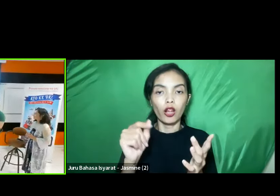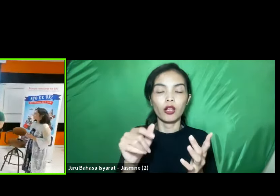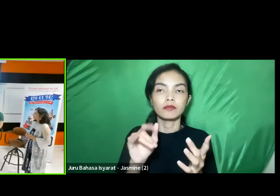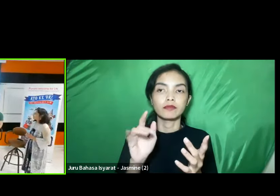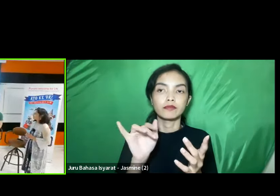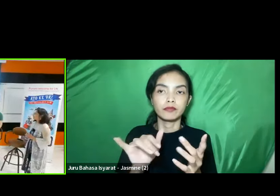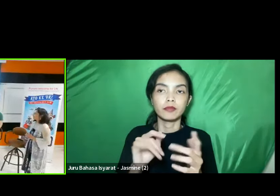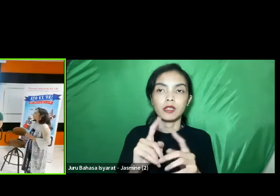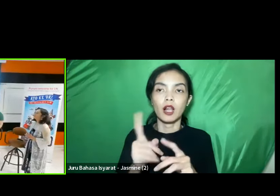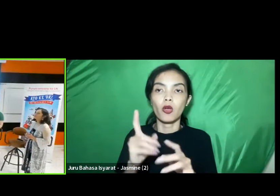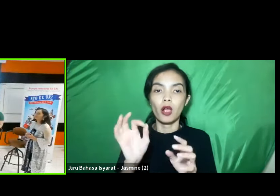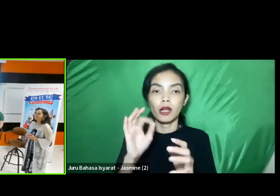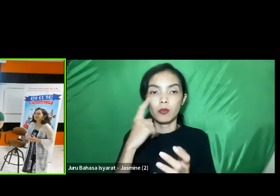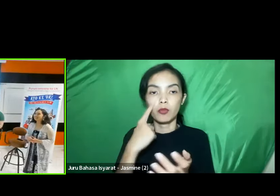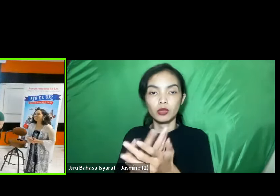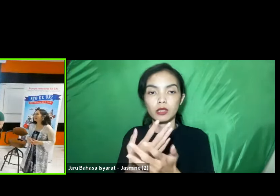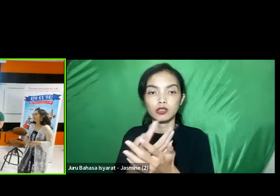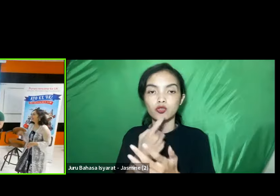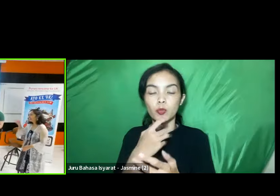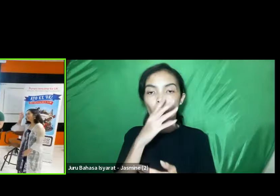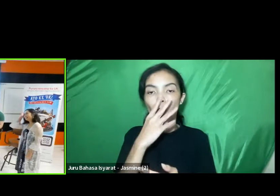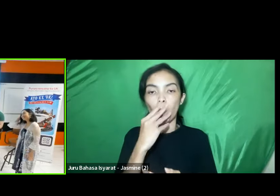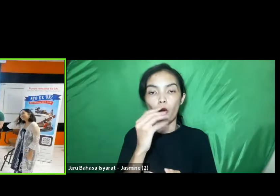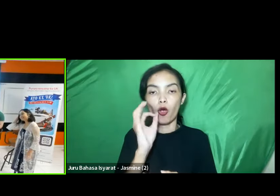omon-omon aja kan Nah